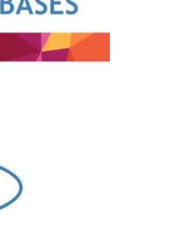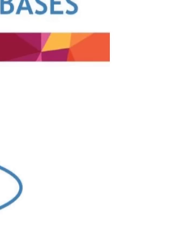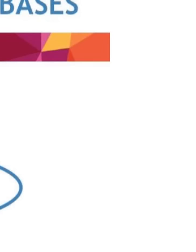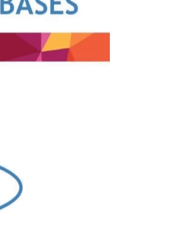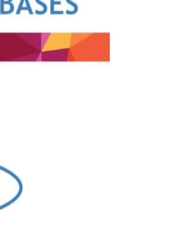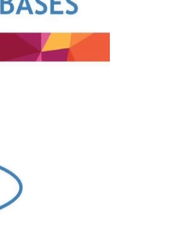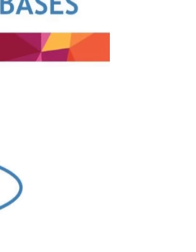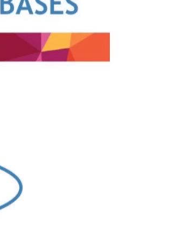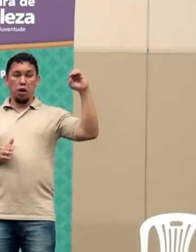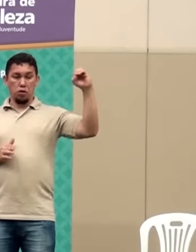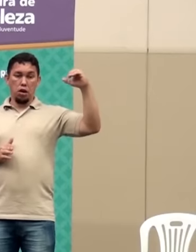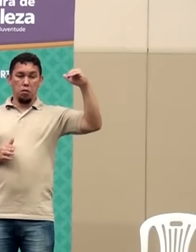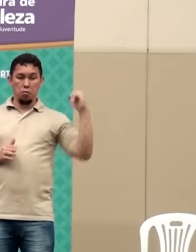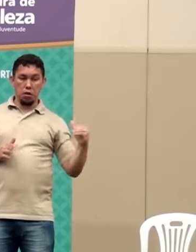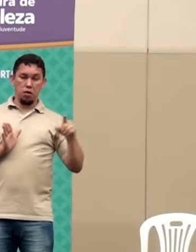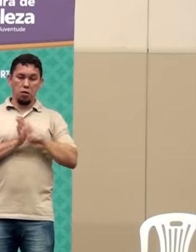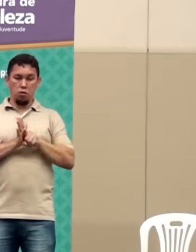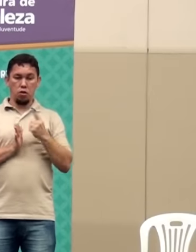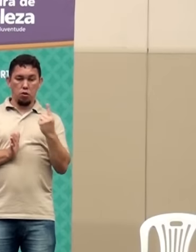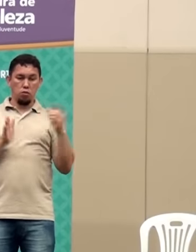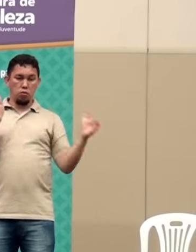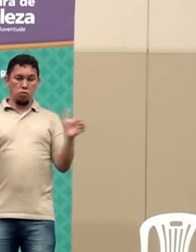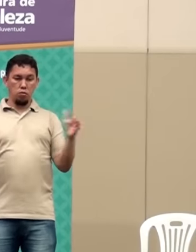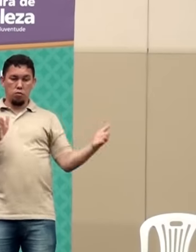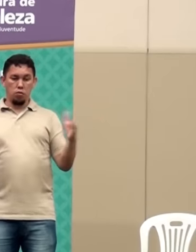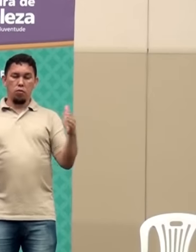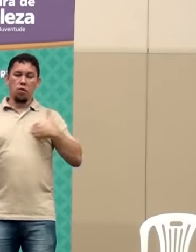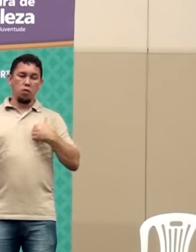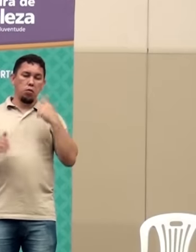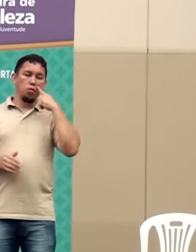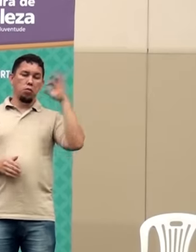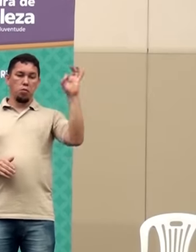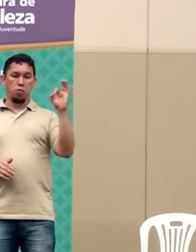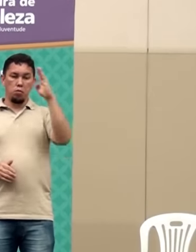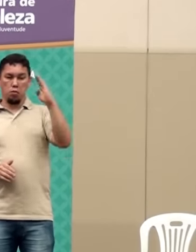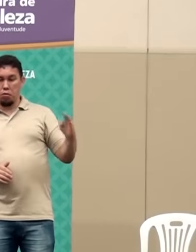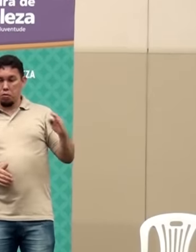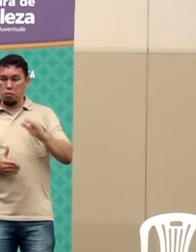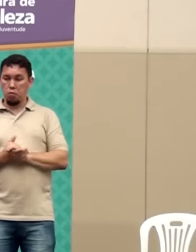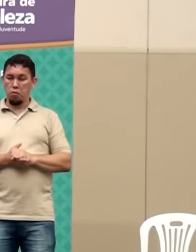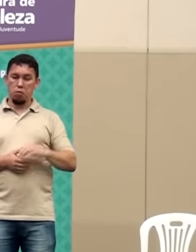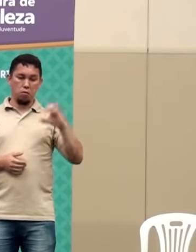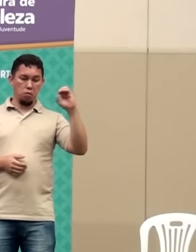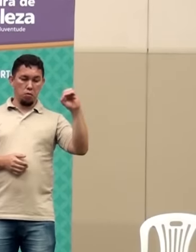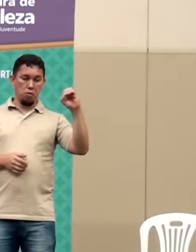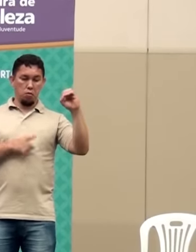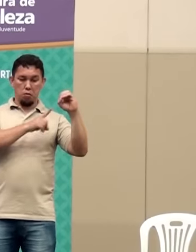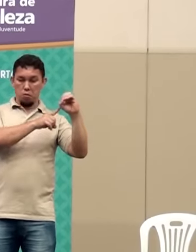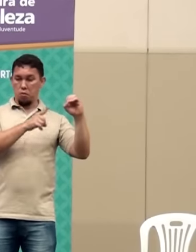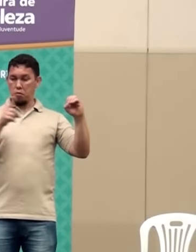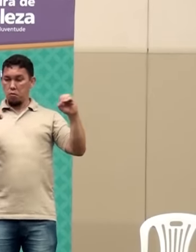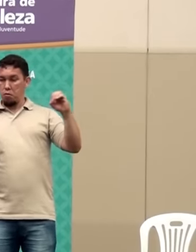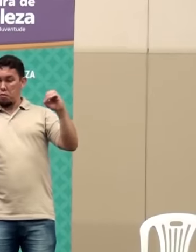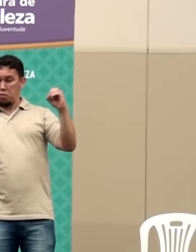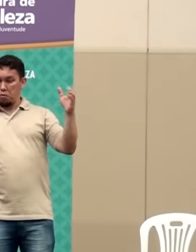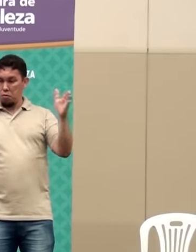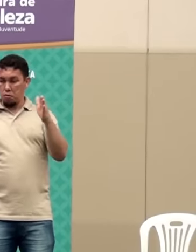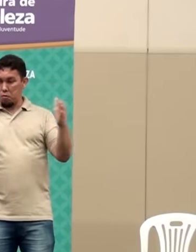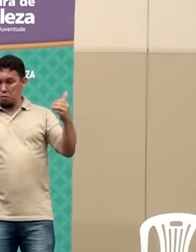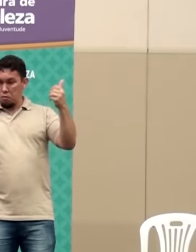que zero, menor do que 1. Se a gente representar em porcentagem, ele é maior que 0%, menor do que 100%.